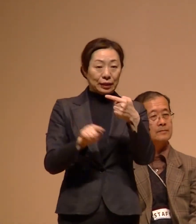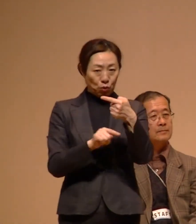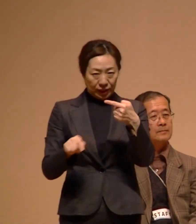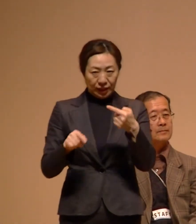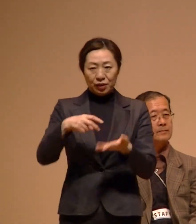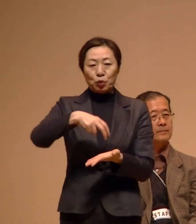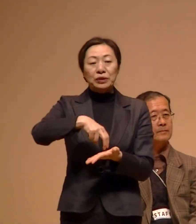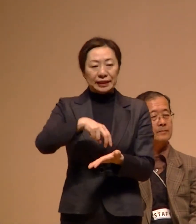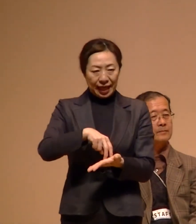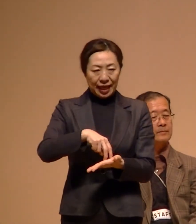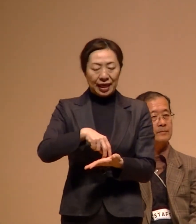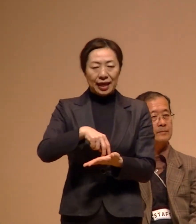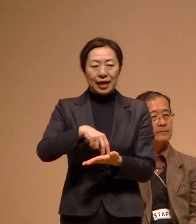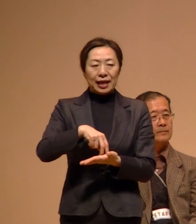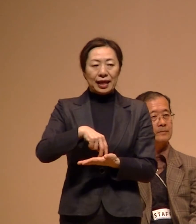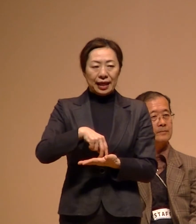として、